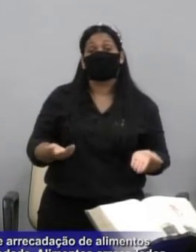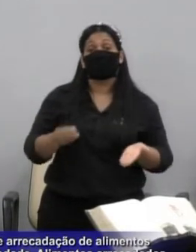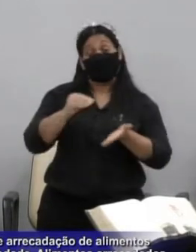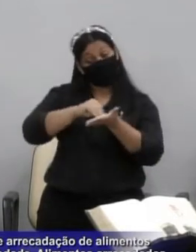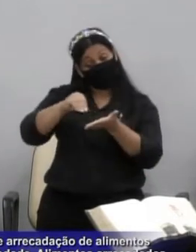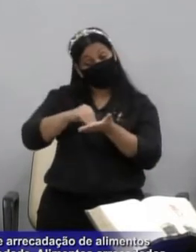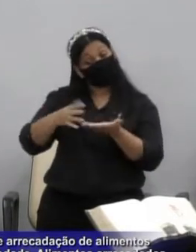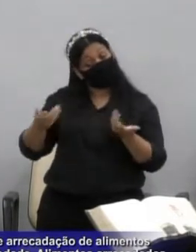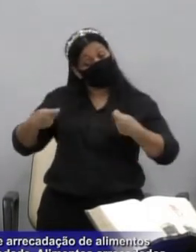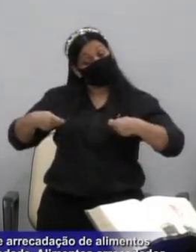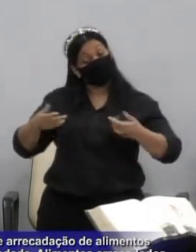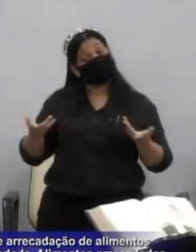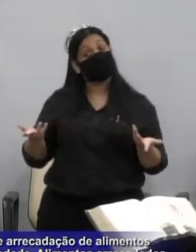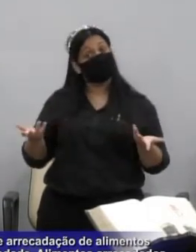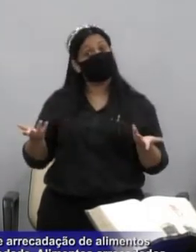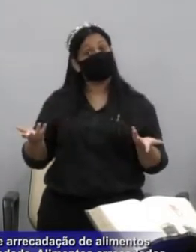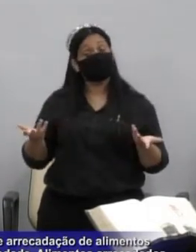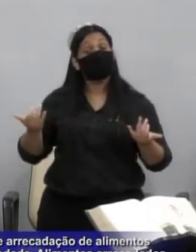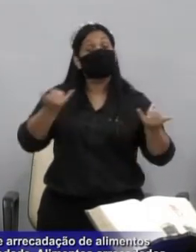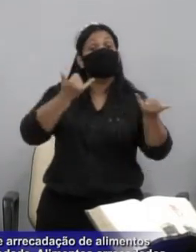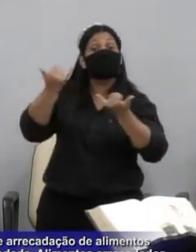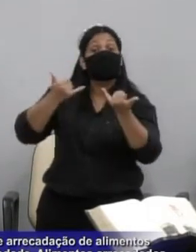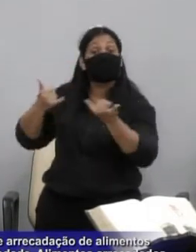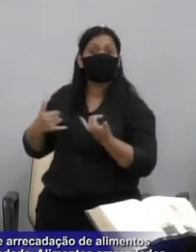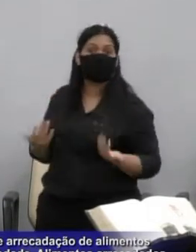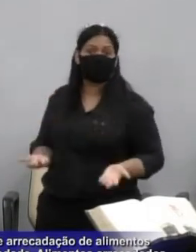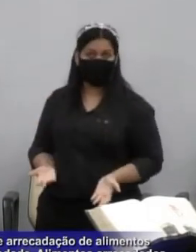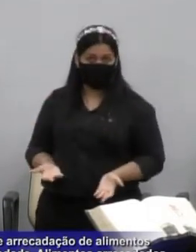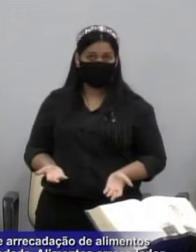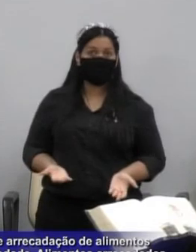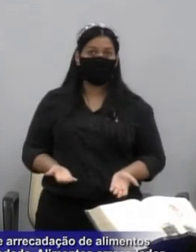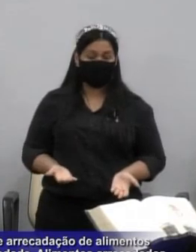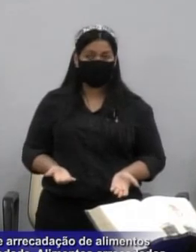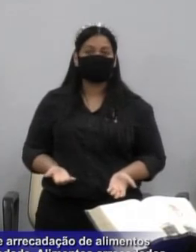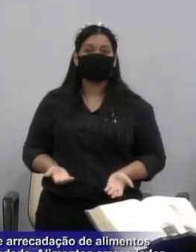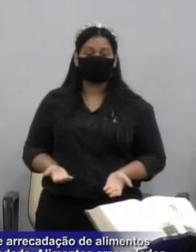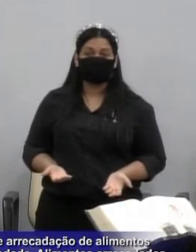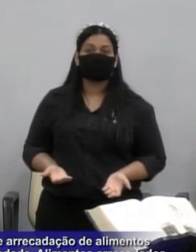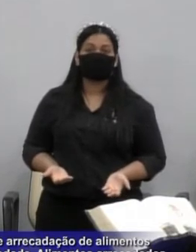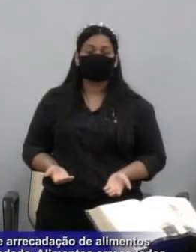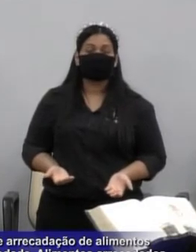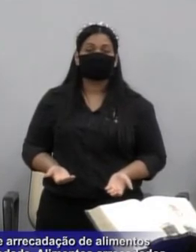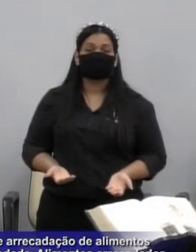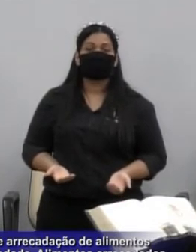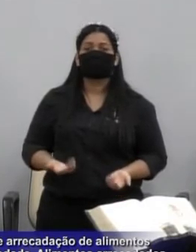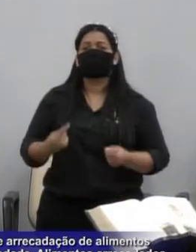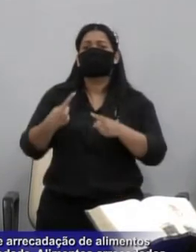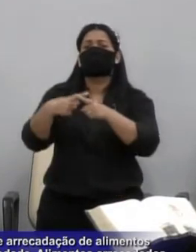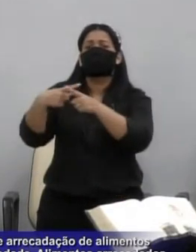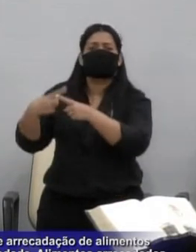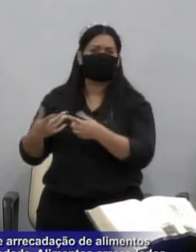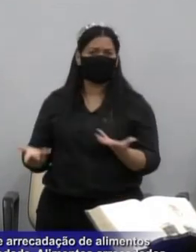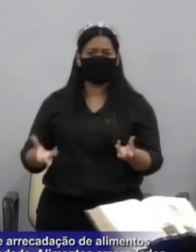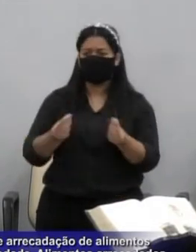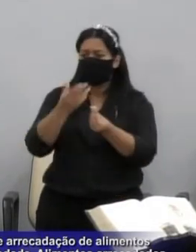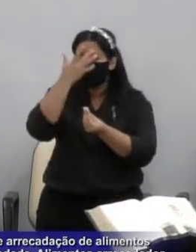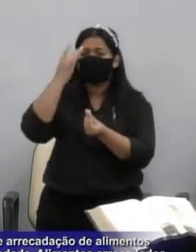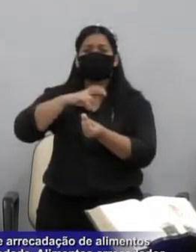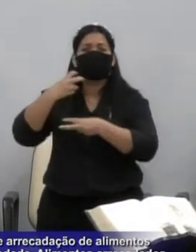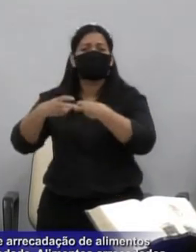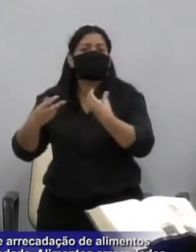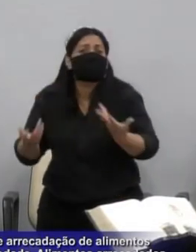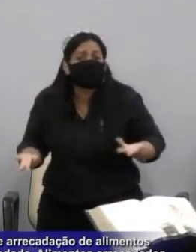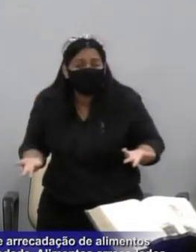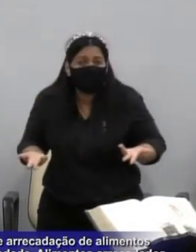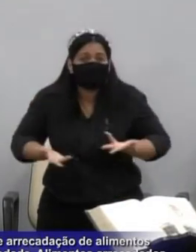precisa nos informar o que, que vinha, né, qual é a causa de tudo isso e